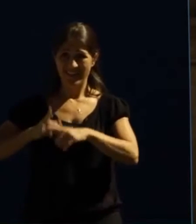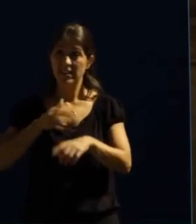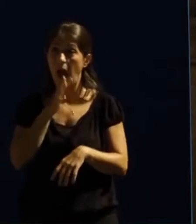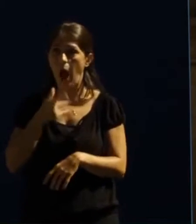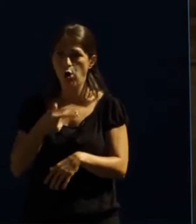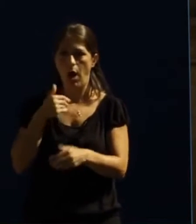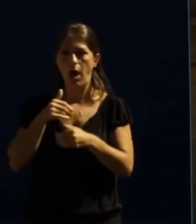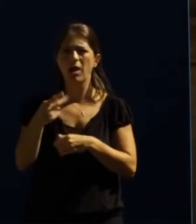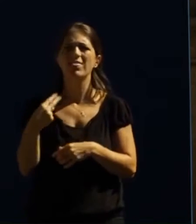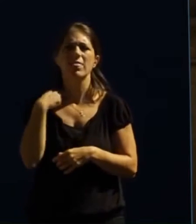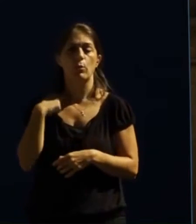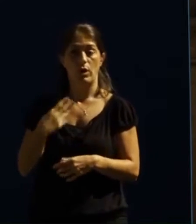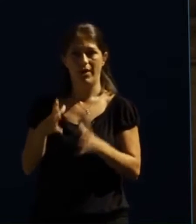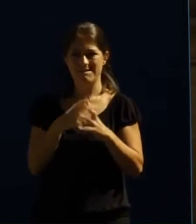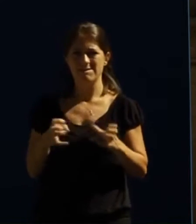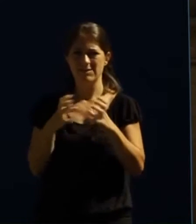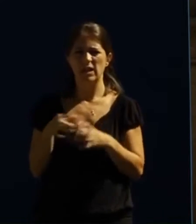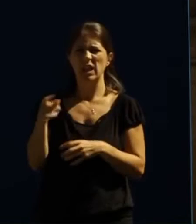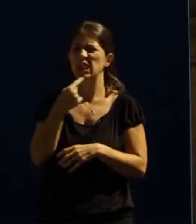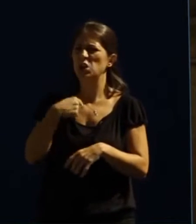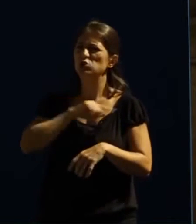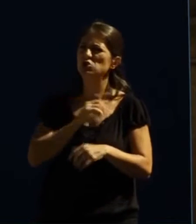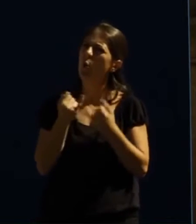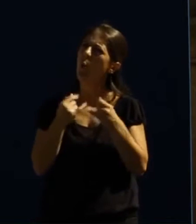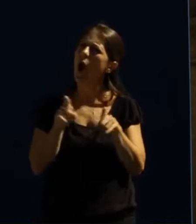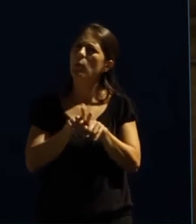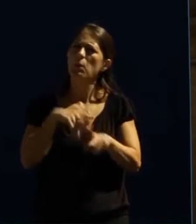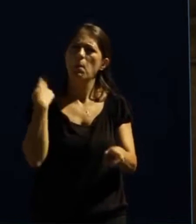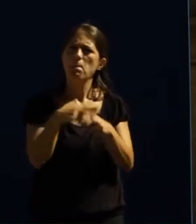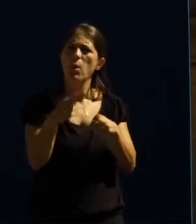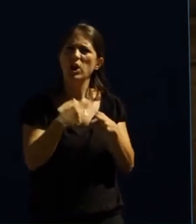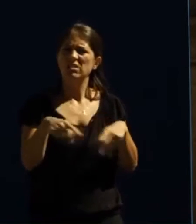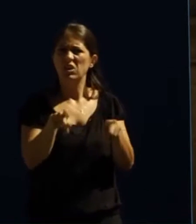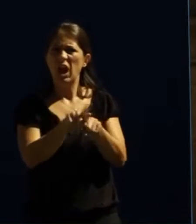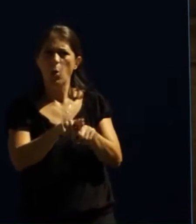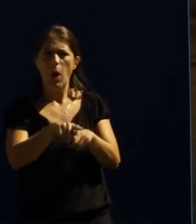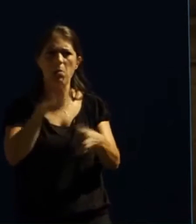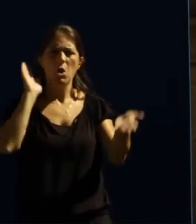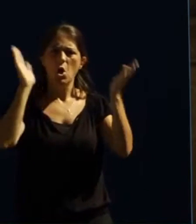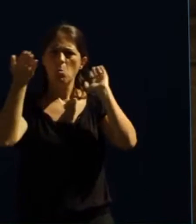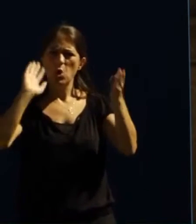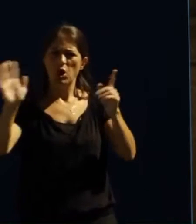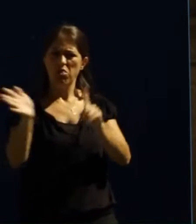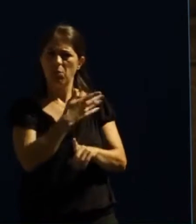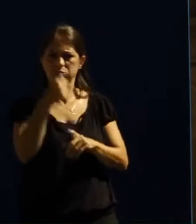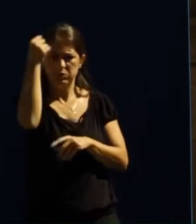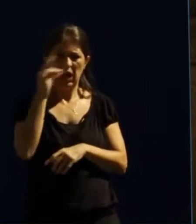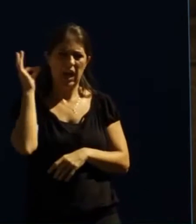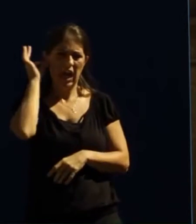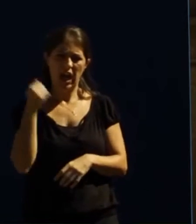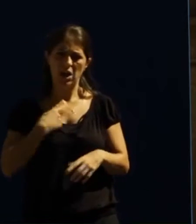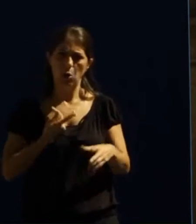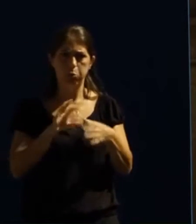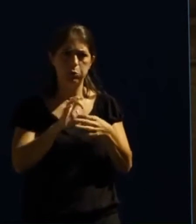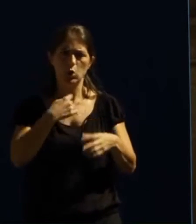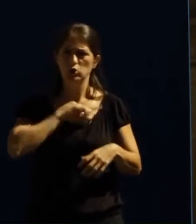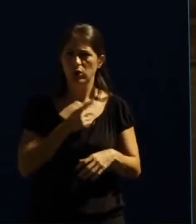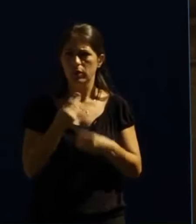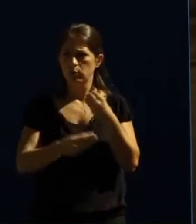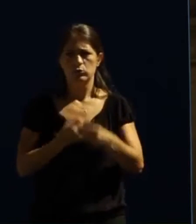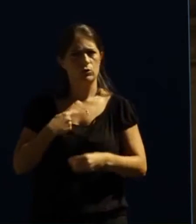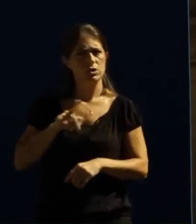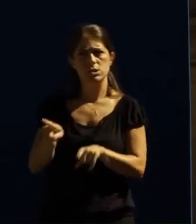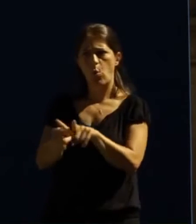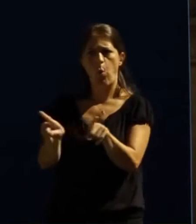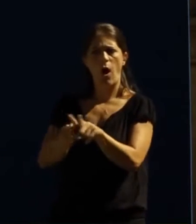práctica vamos política violencia de xénero política y soy un insulto a todas las mujeres es un insulto feminismo